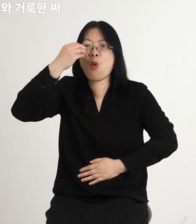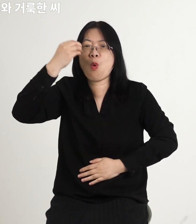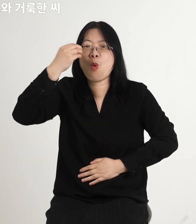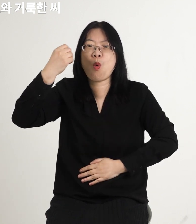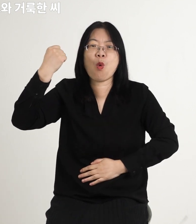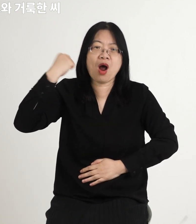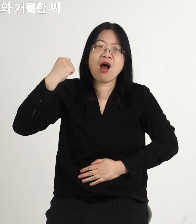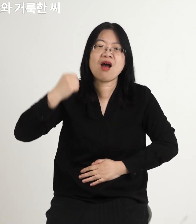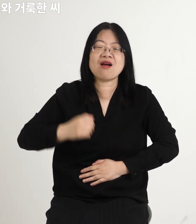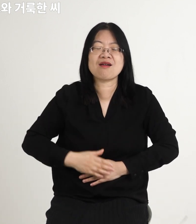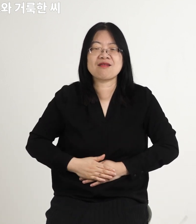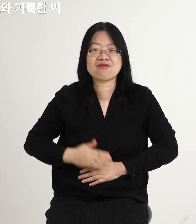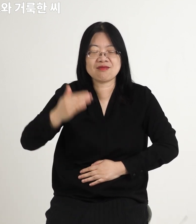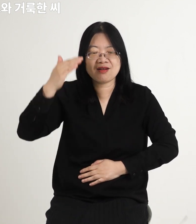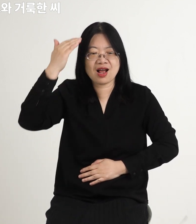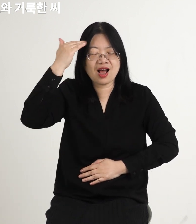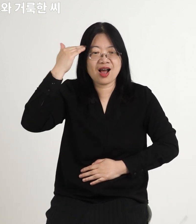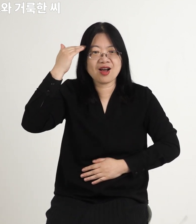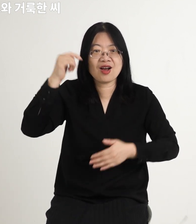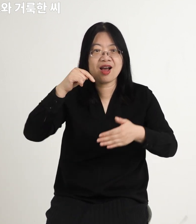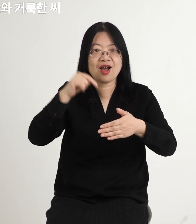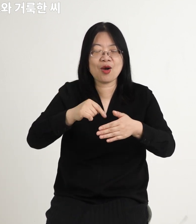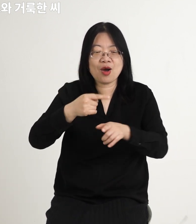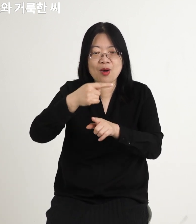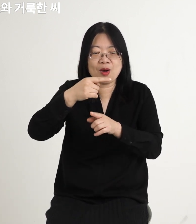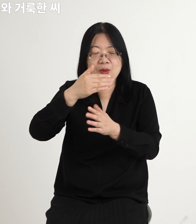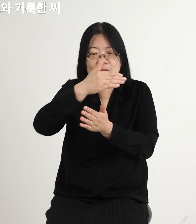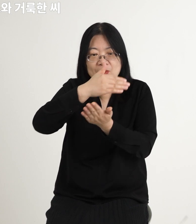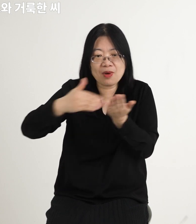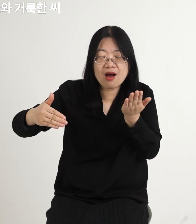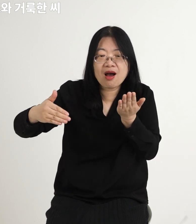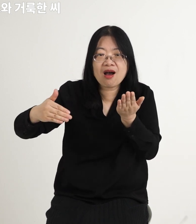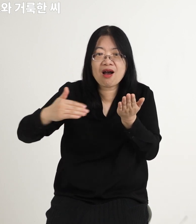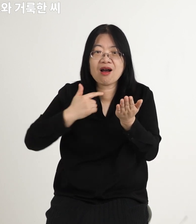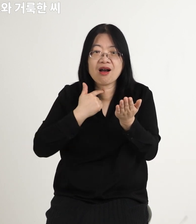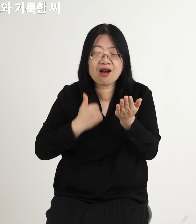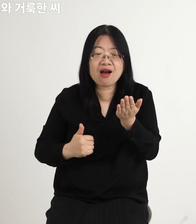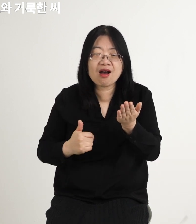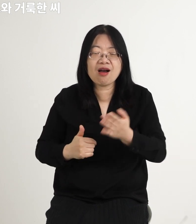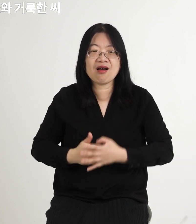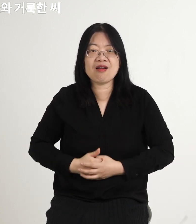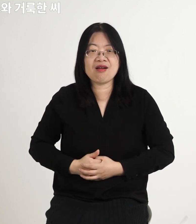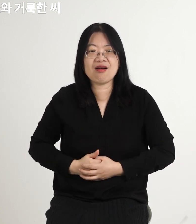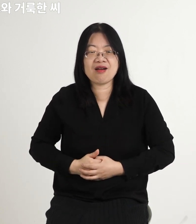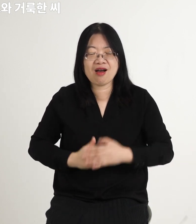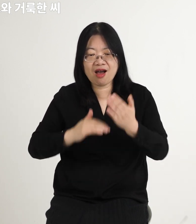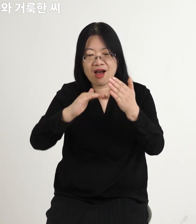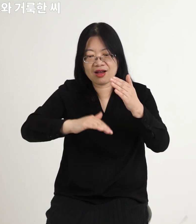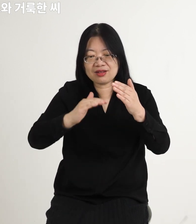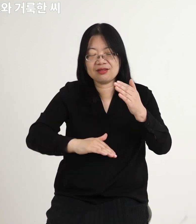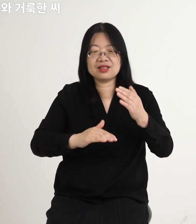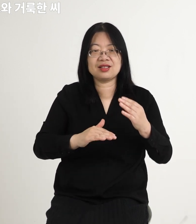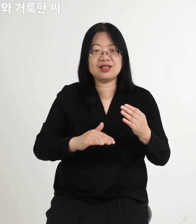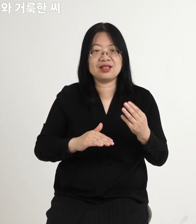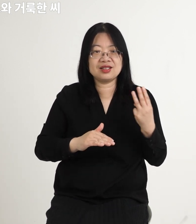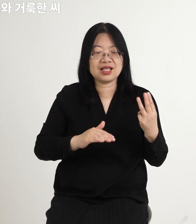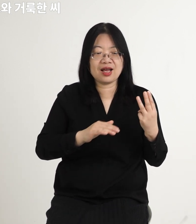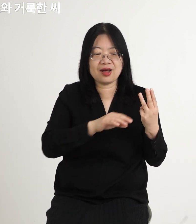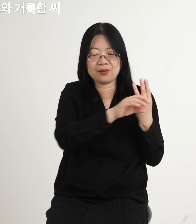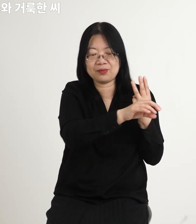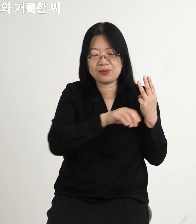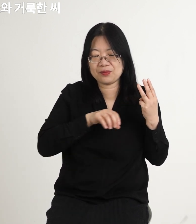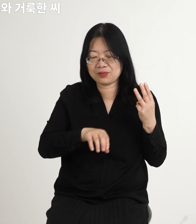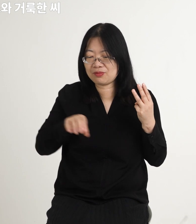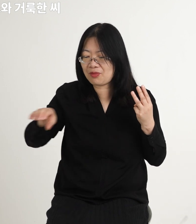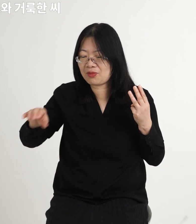이 한반도에서도 반쪽짜리가 난 이 밑에는 삼면이 바다인